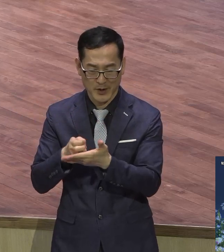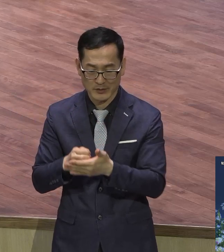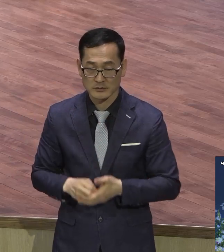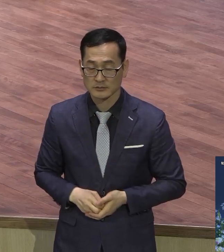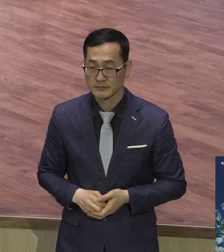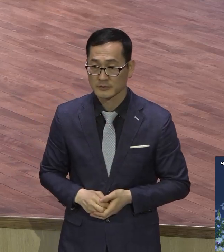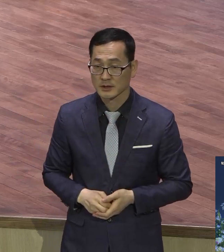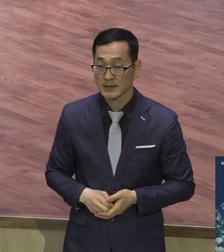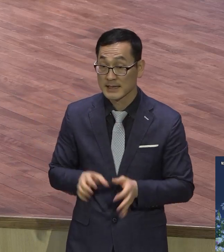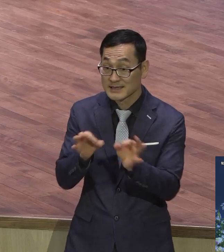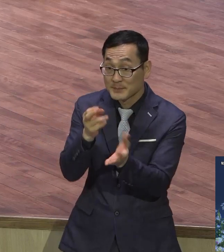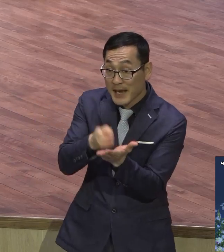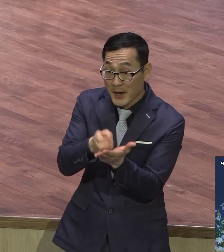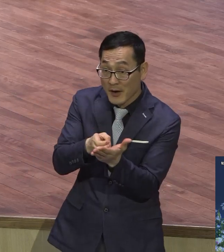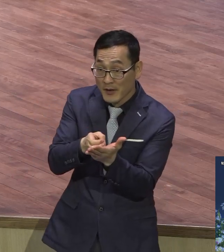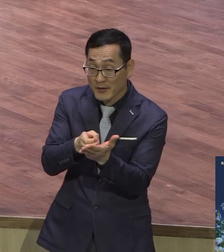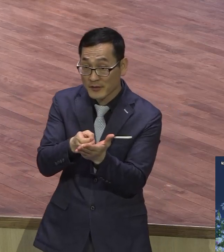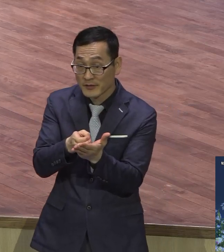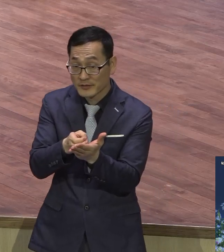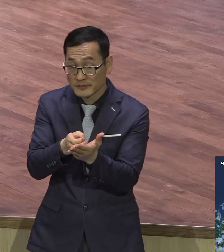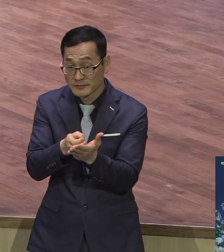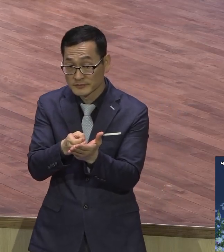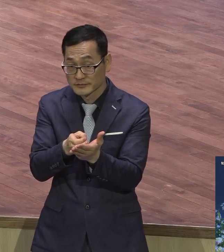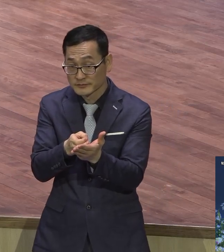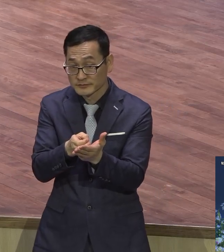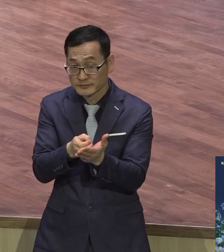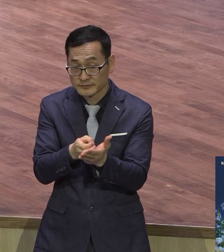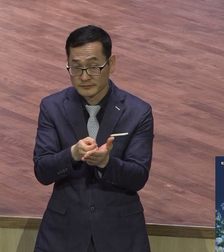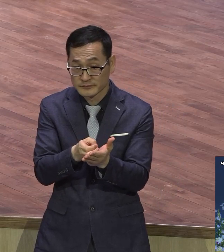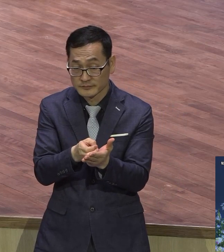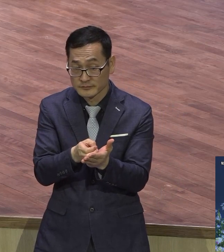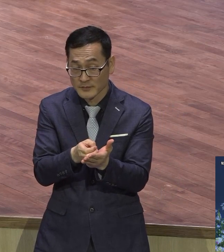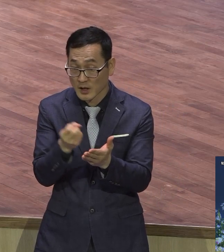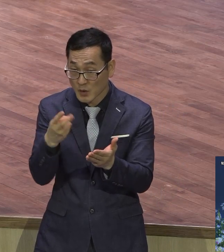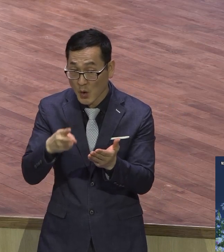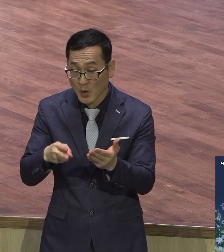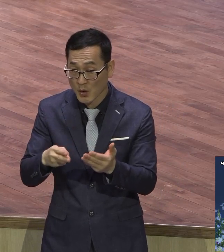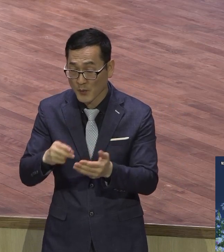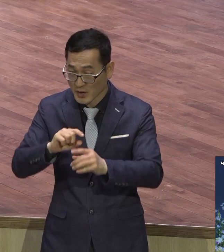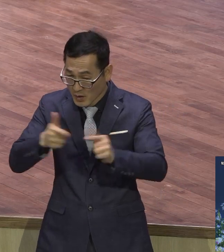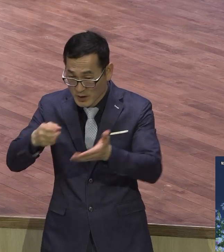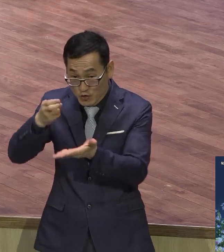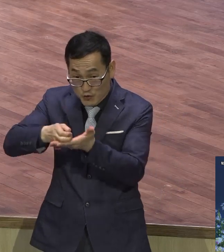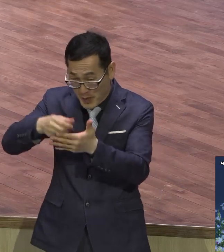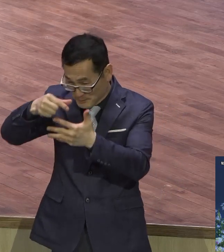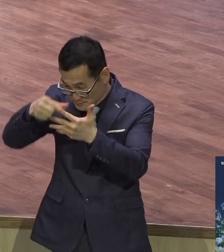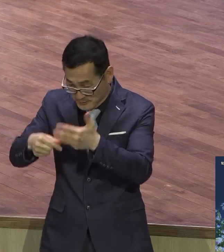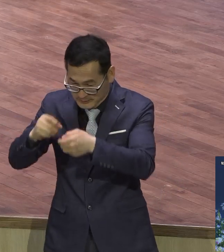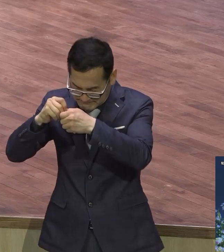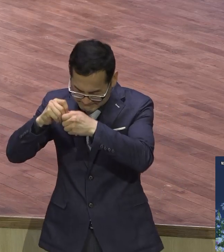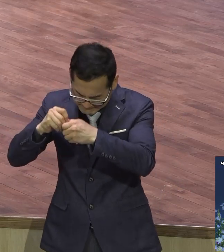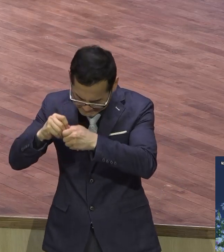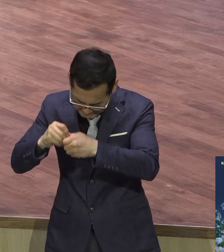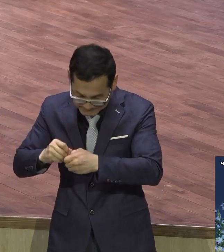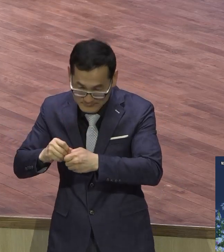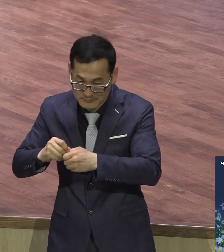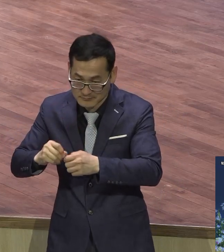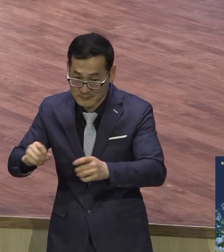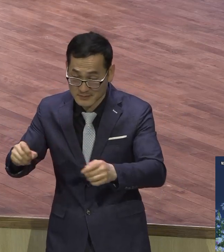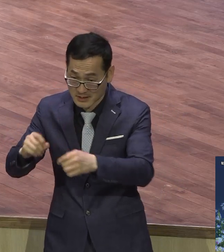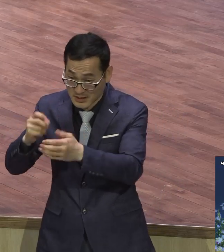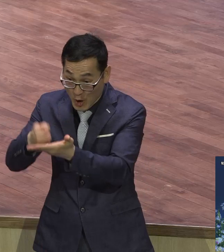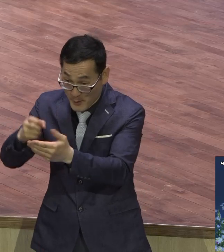비롯해서 이스라엘 백성들에게 주신 많은 율법의 내용들을 아주 명백하게 요약해